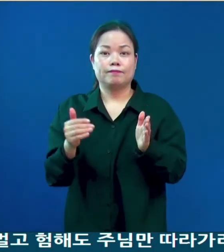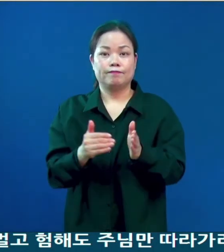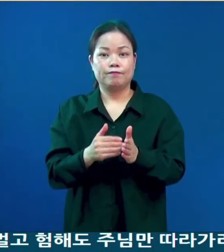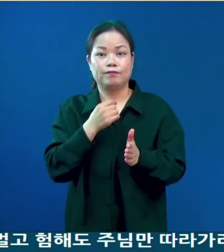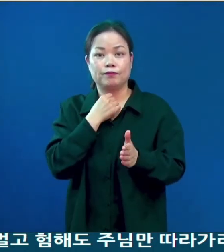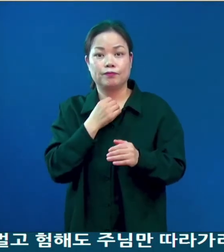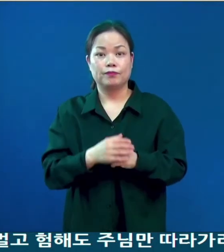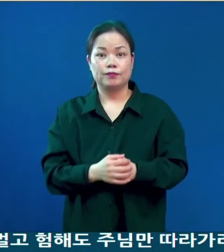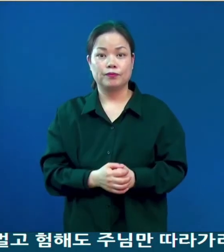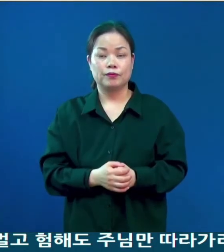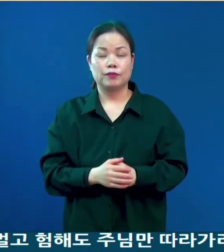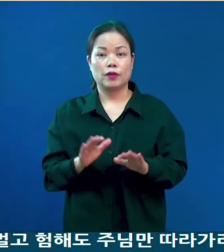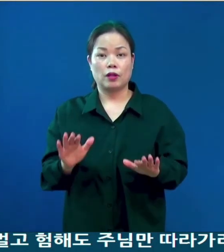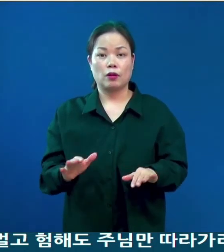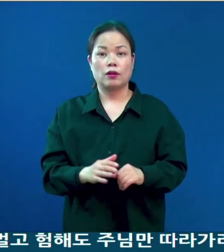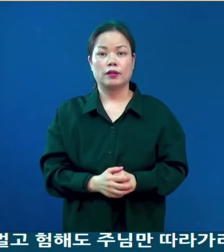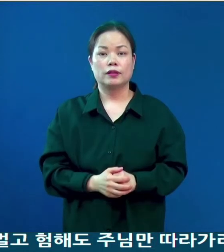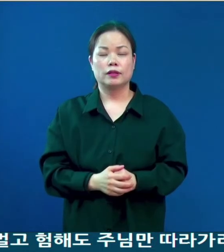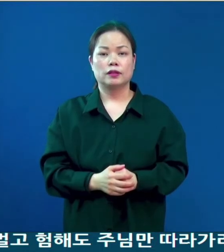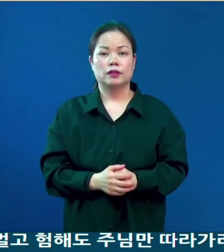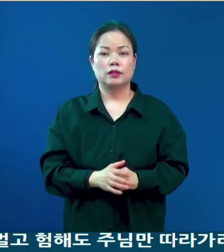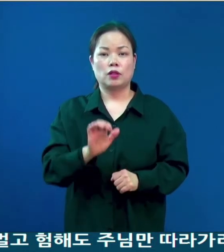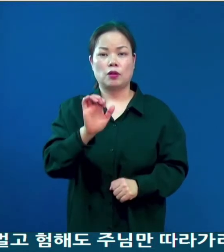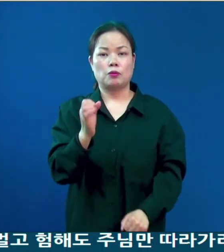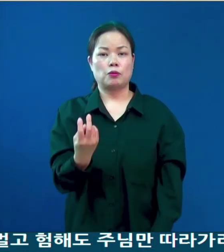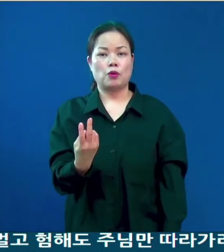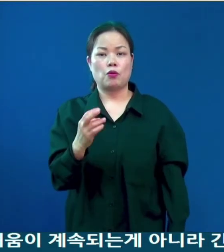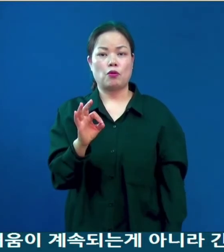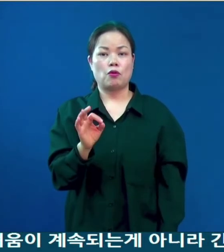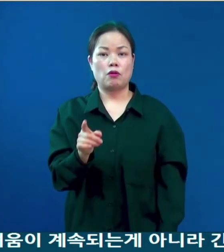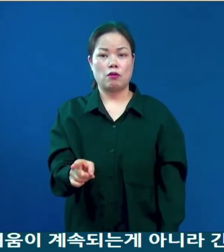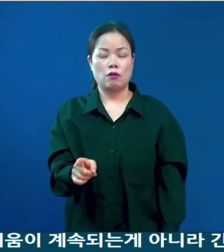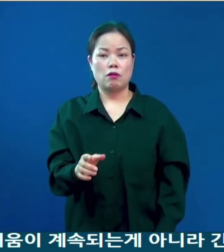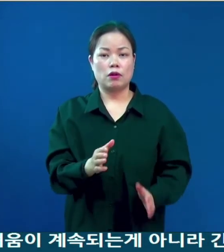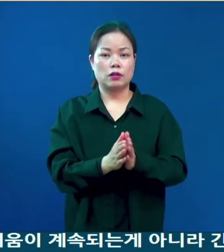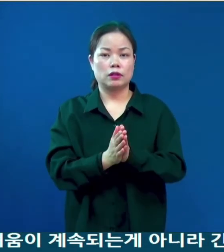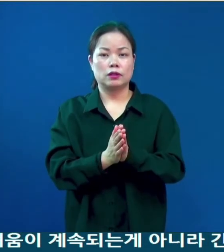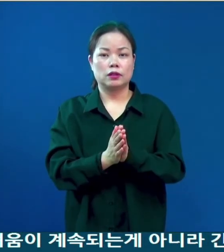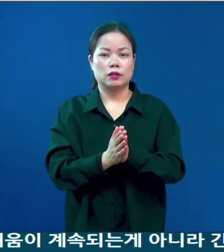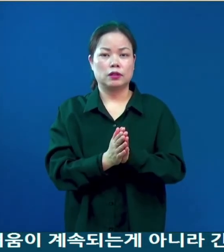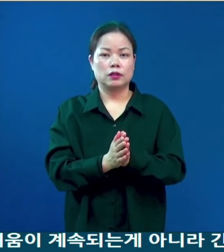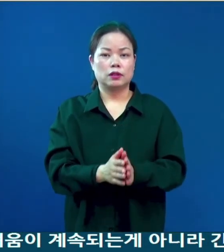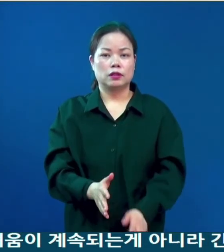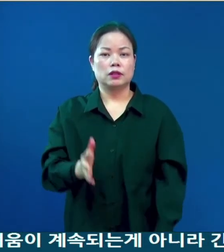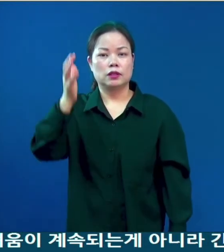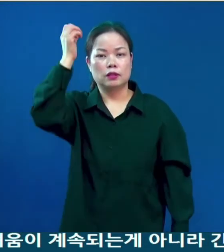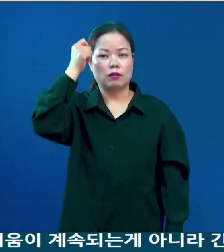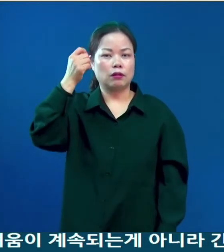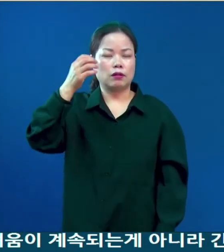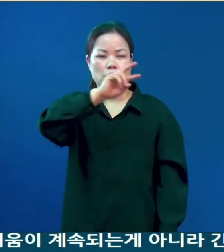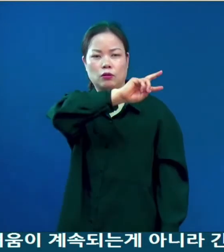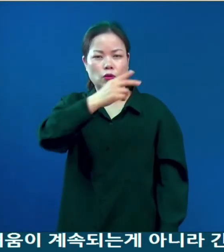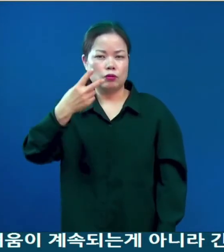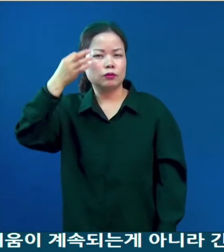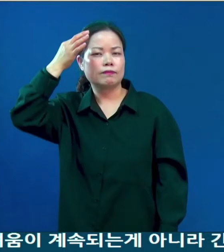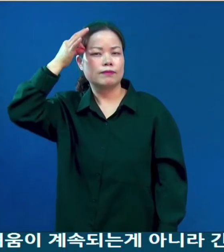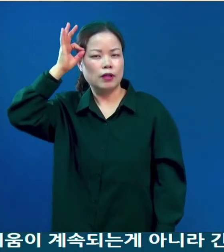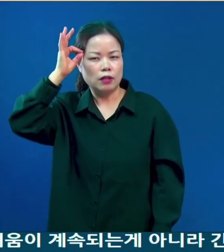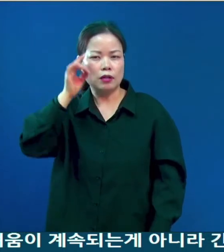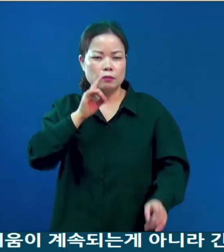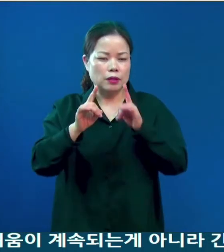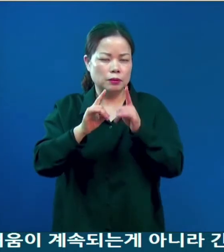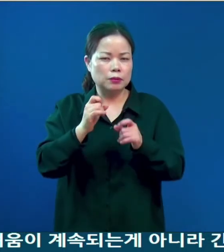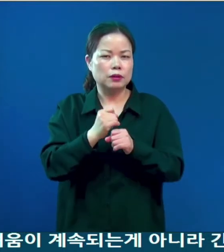마무리합니다. 이번 이제 올해 표가 기억하라 돌이키라 깨어 있으라인데 이 부분을 제가 묵상하면서도